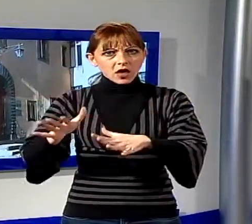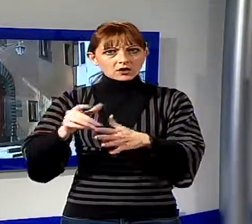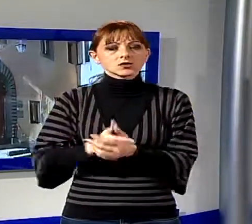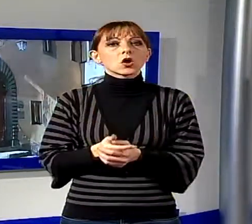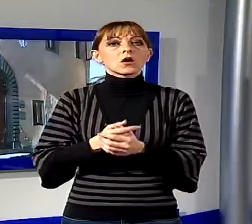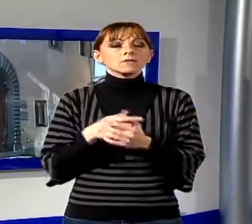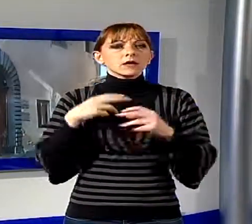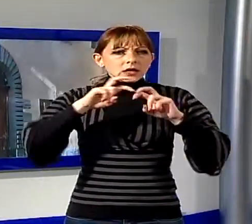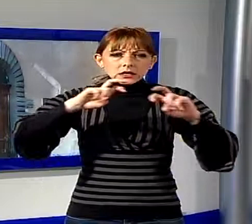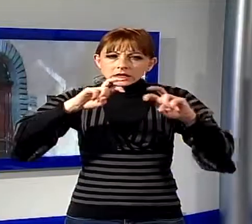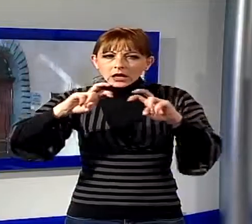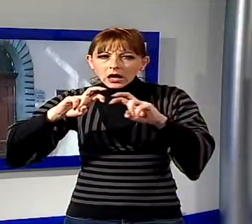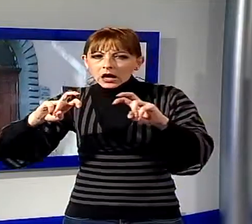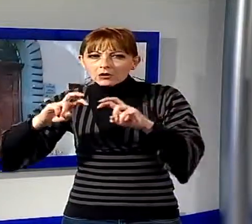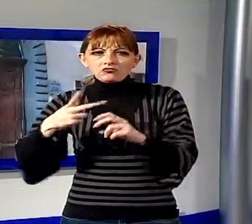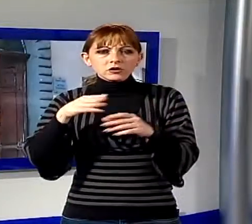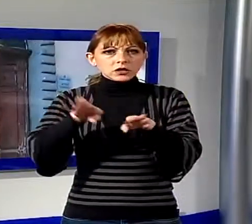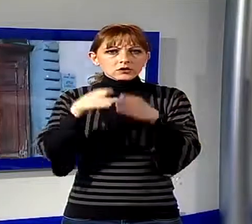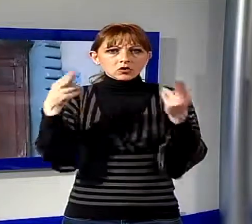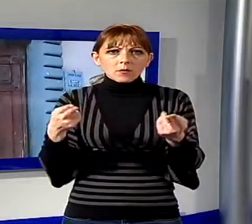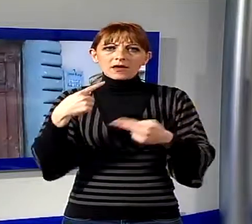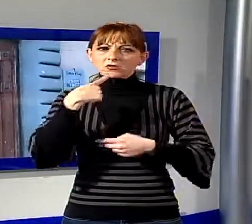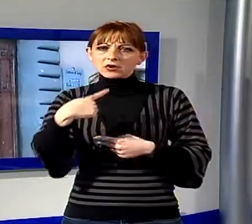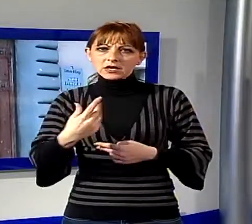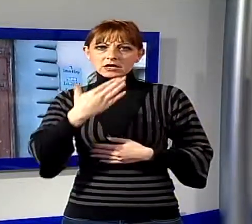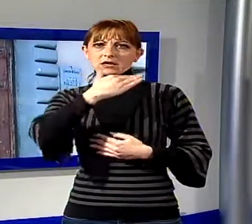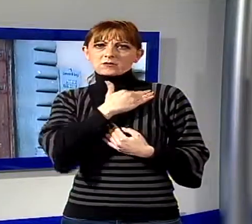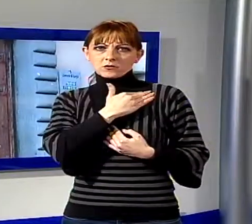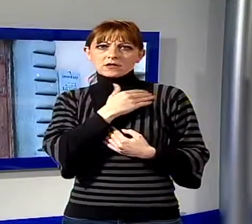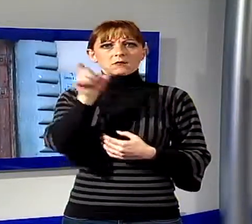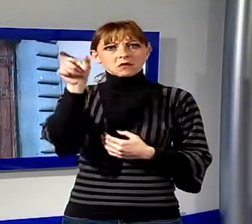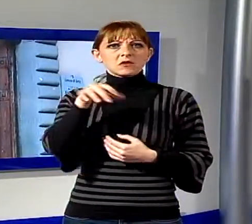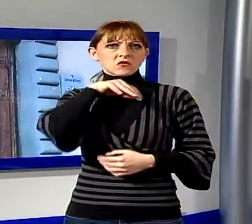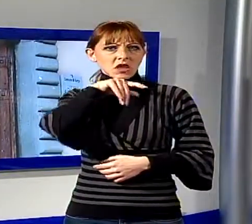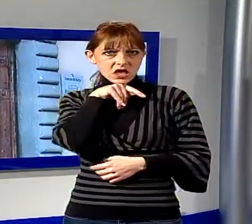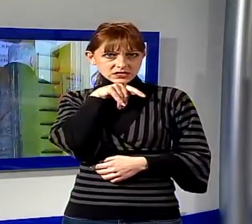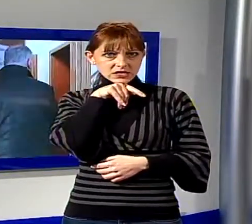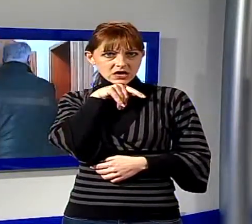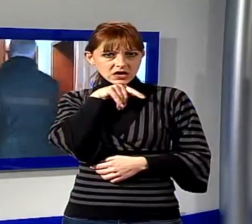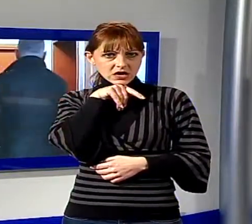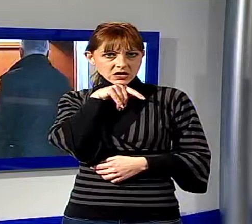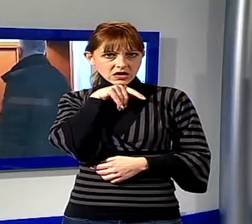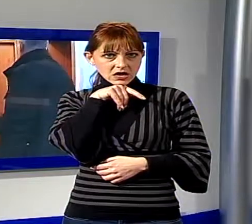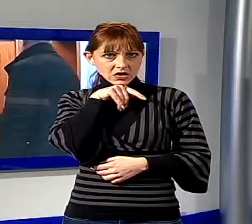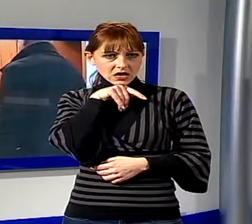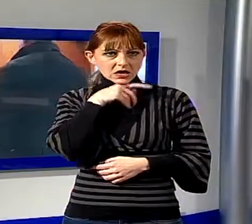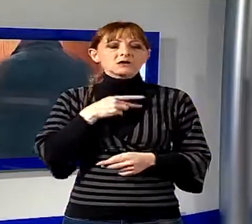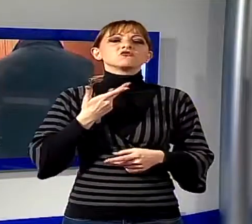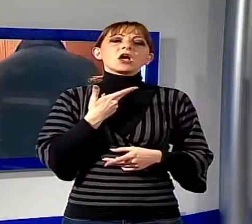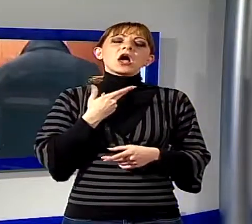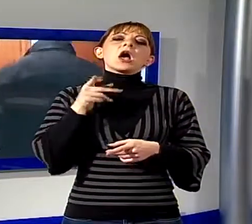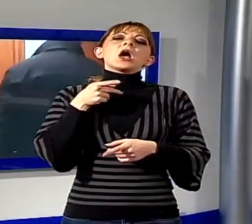media valle dell'anziano nell'arco orario compatibile con i furti. Dopo la perquisizione nell'abitazione,